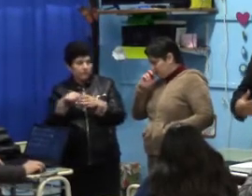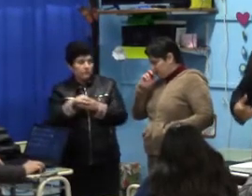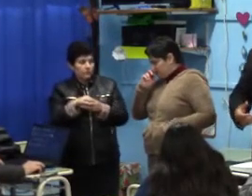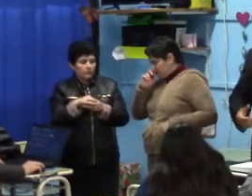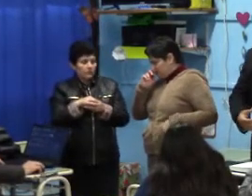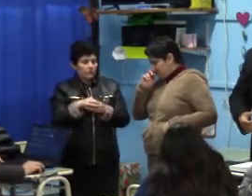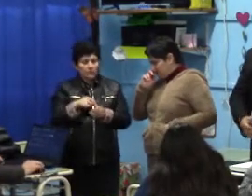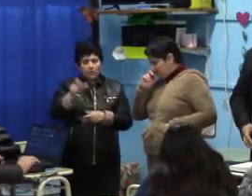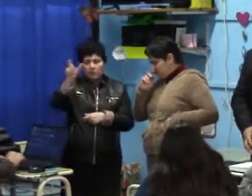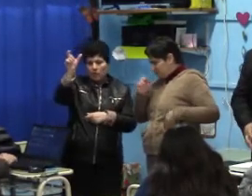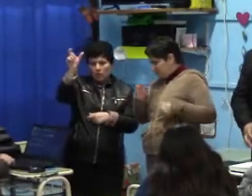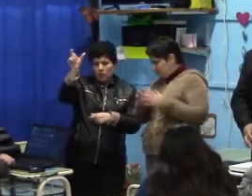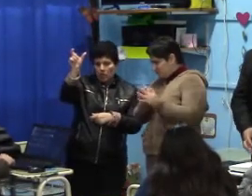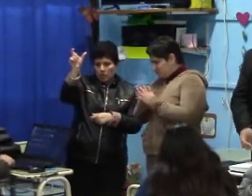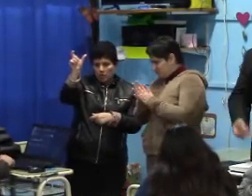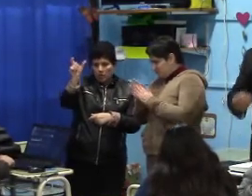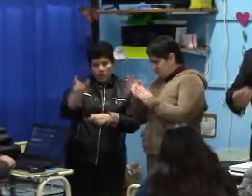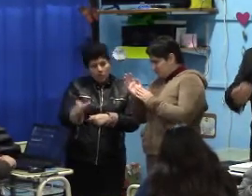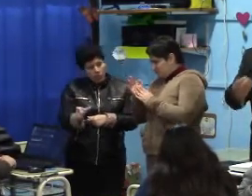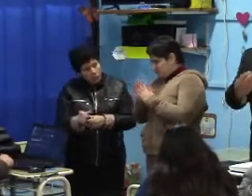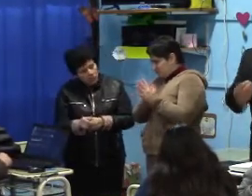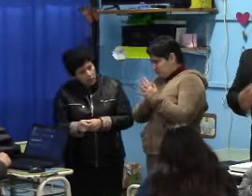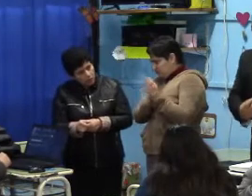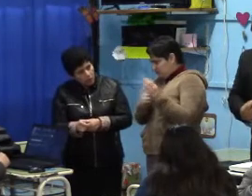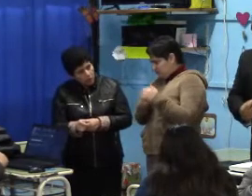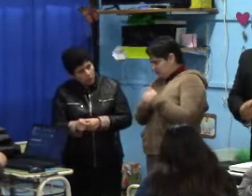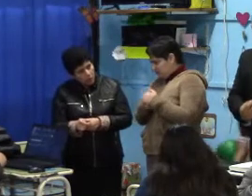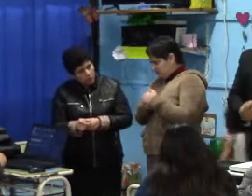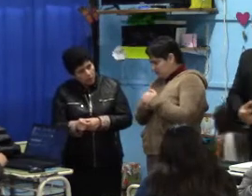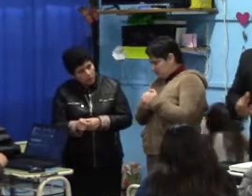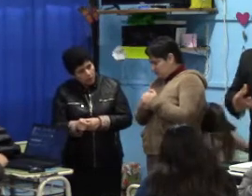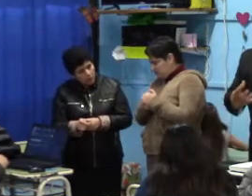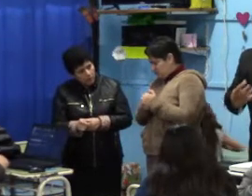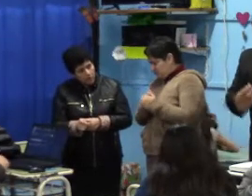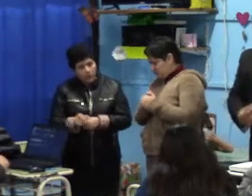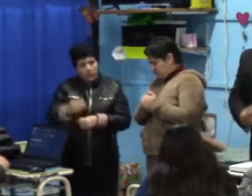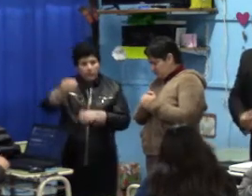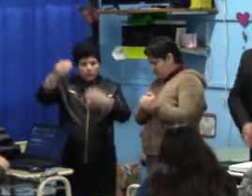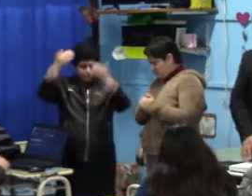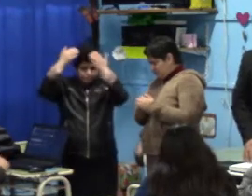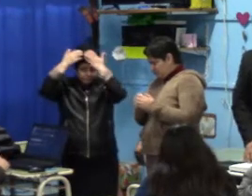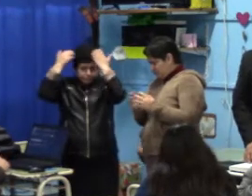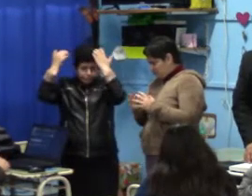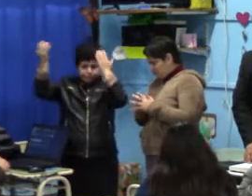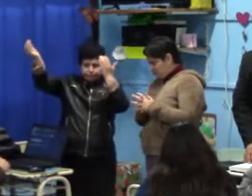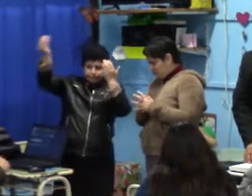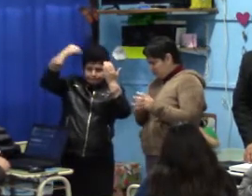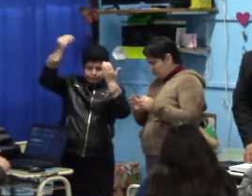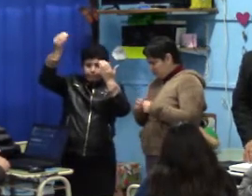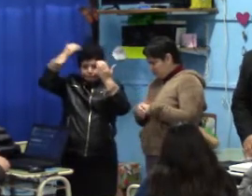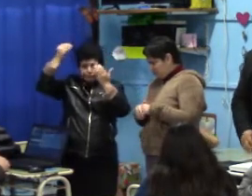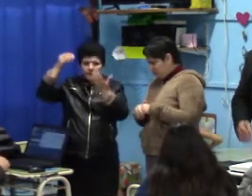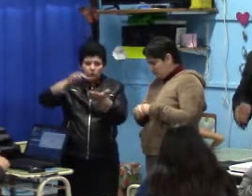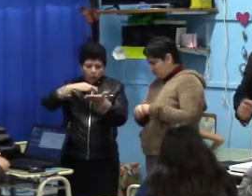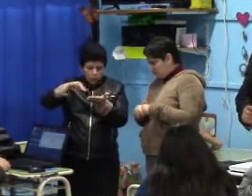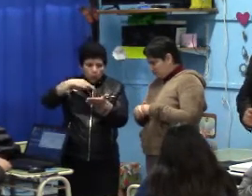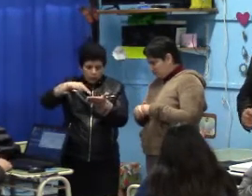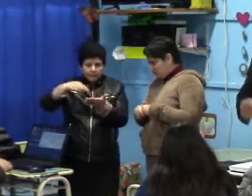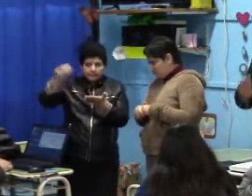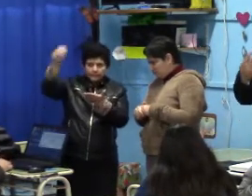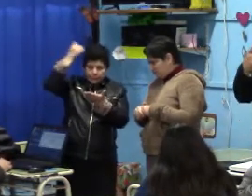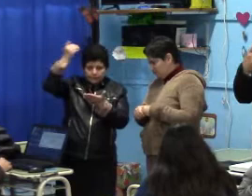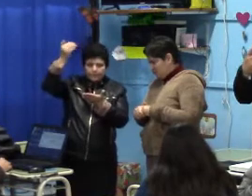para los que pueden, ¿no? Es mucho, hay más retención, más comprensión cuando uno lee. ¿Está